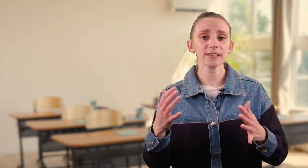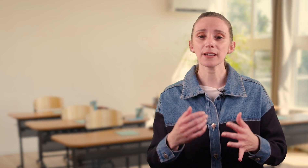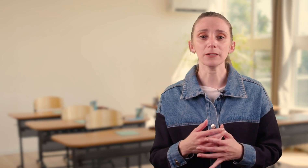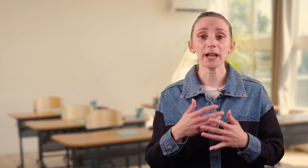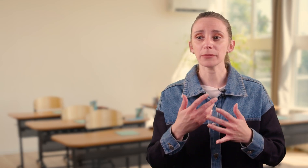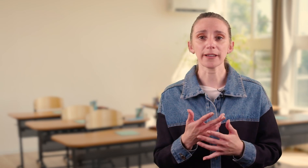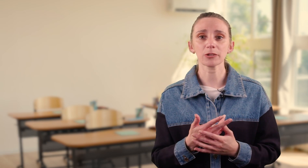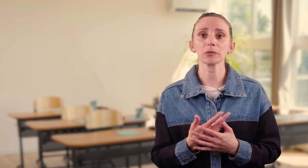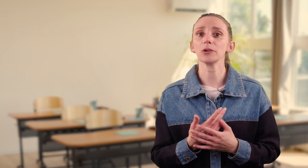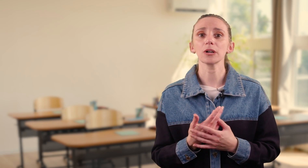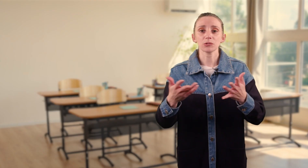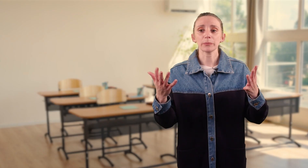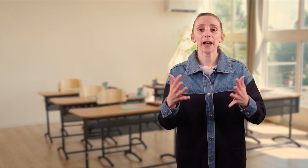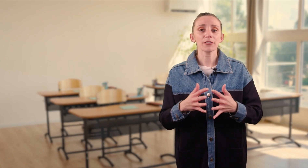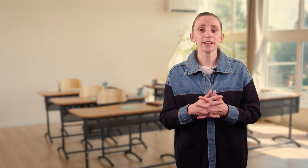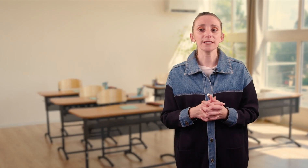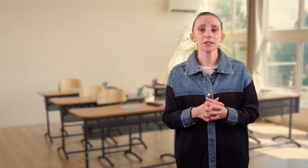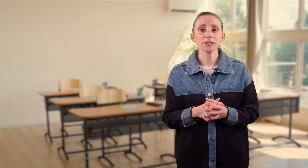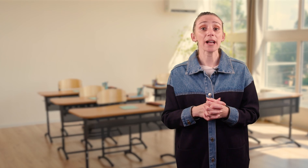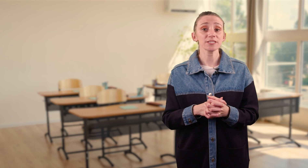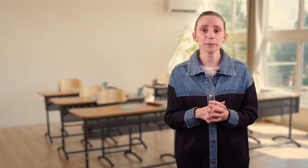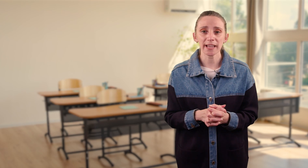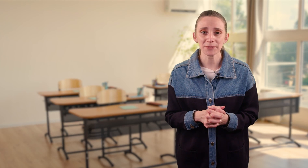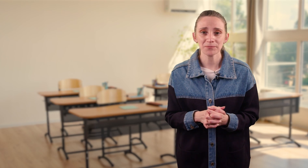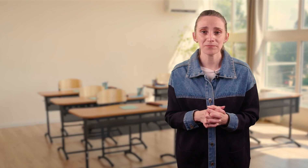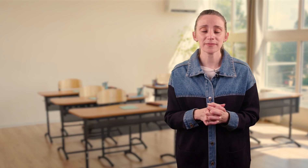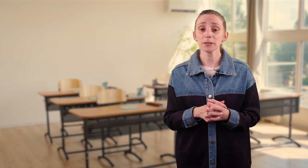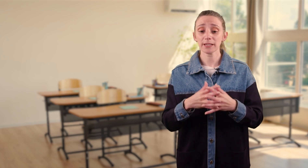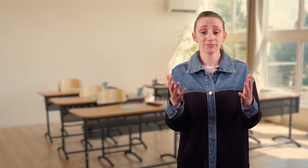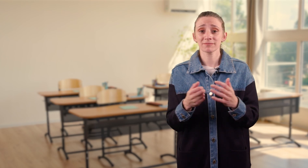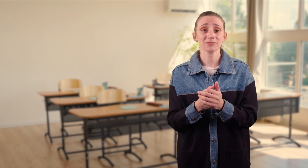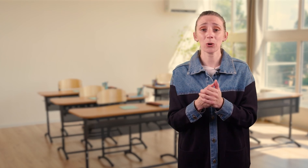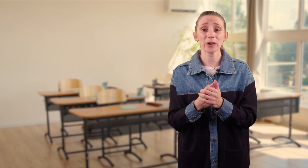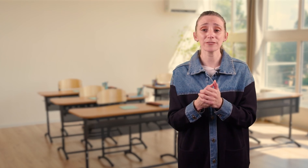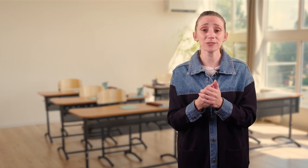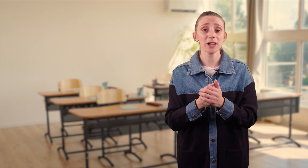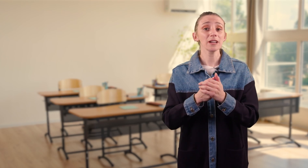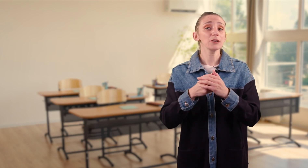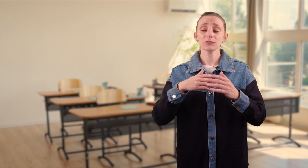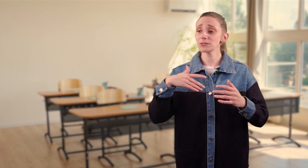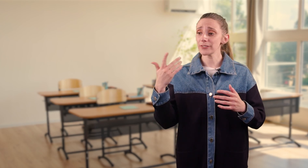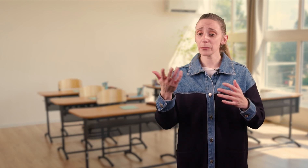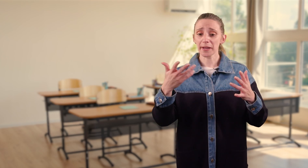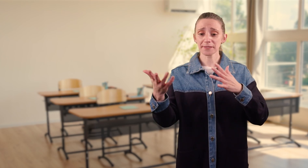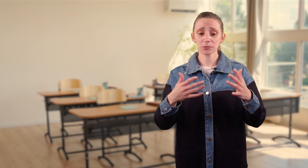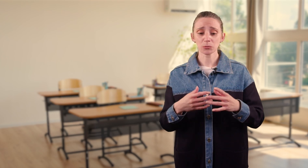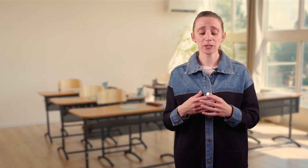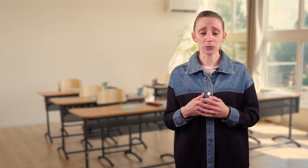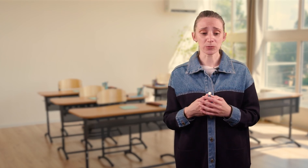c'est, par exemple, je sais pas, on va dire infirmière. Eh ben, on l'a vu. Vous avez, par exemple, je mets dans le